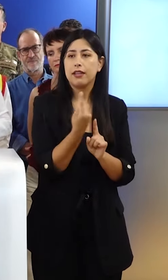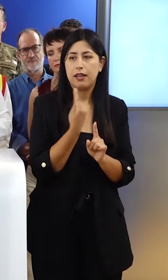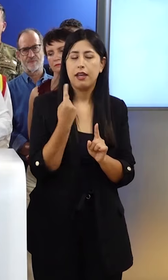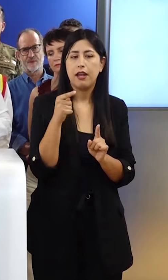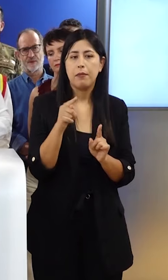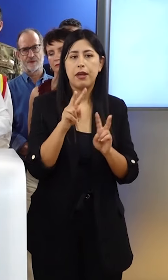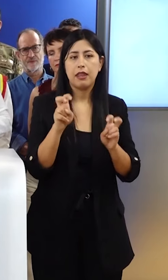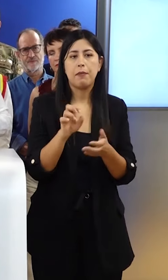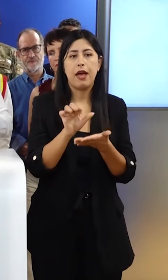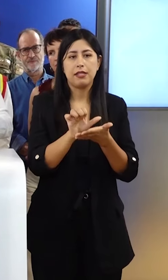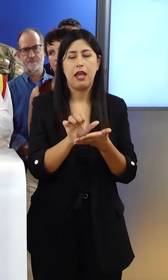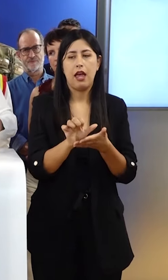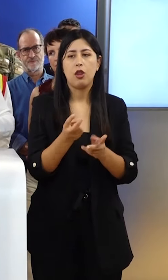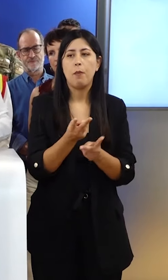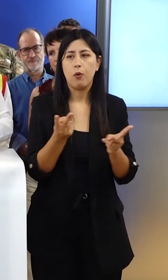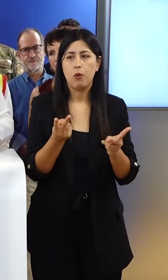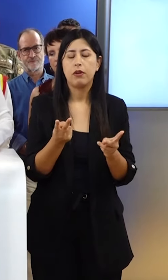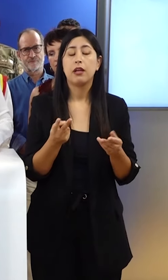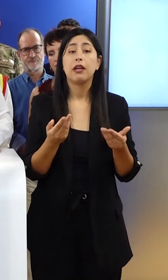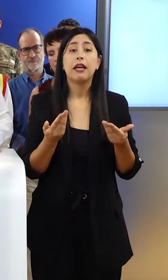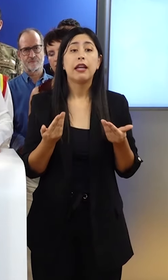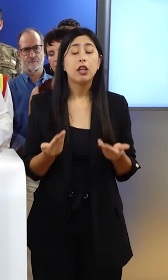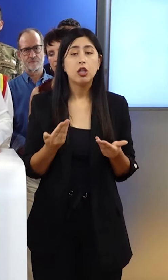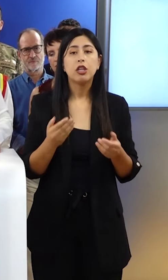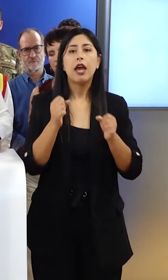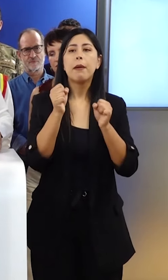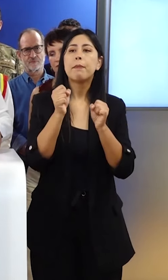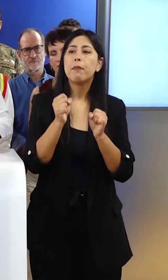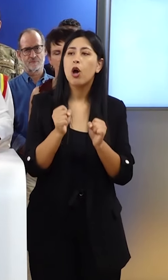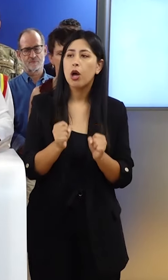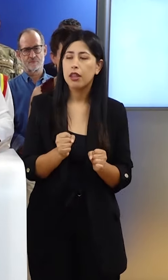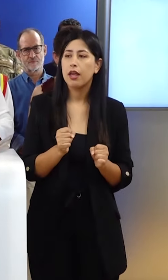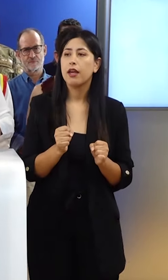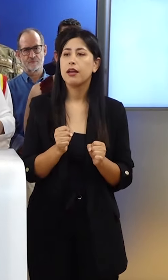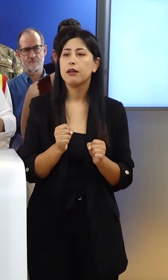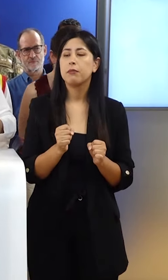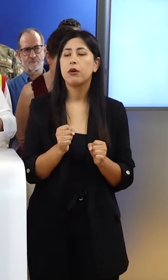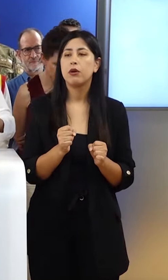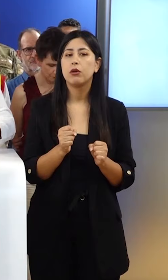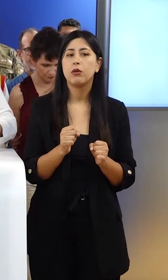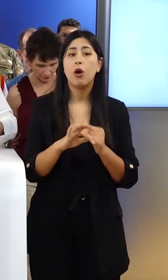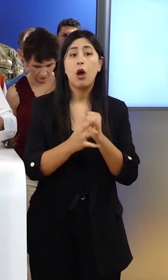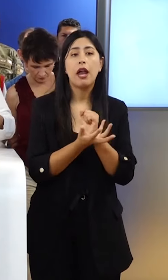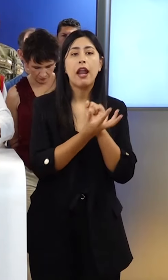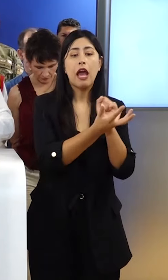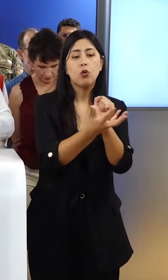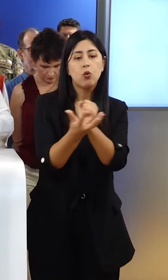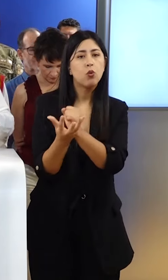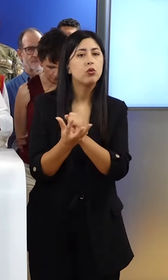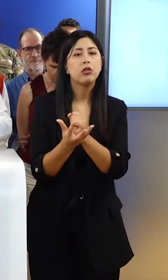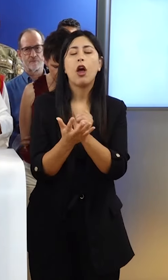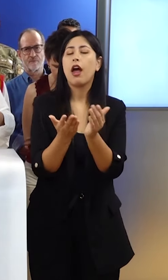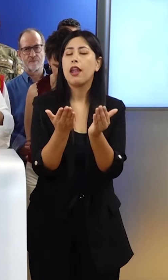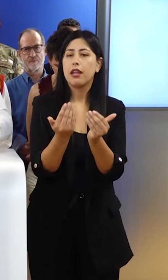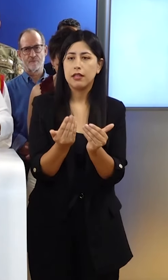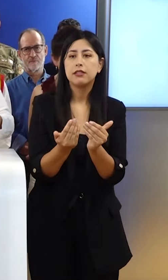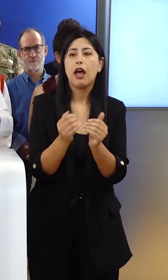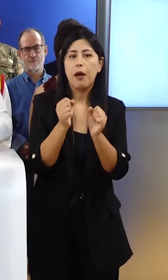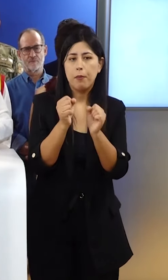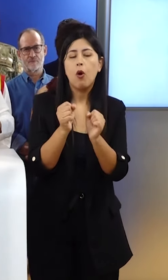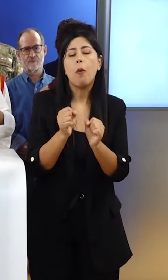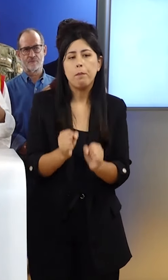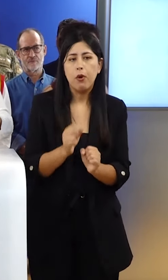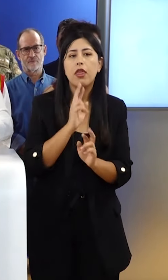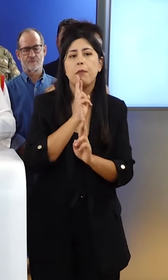el sector público por lo tanto tenemos espacio eh Para poder eh ir para asignar los recursos que se requieran tanto para atender la